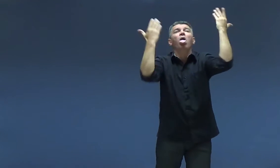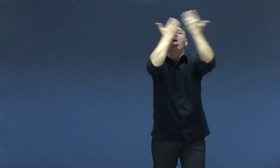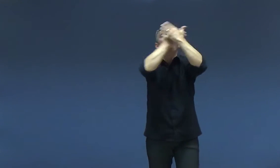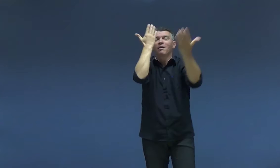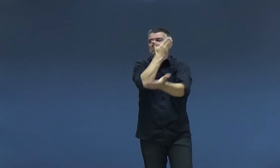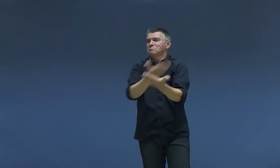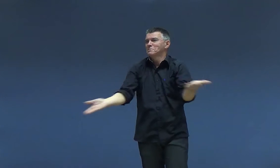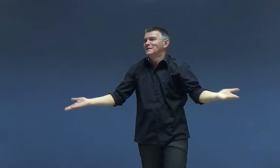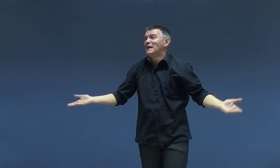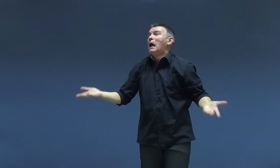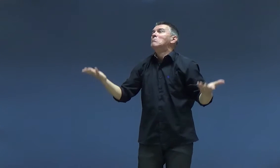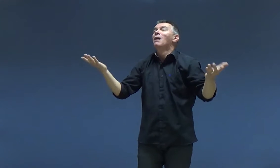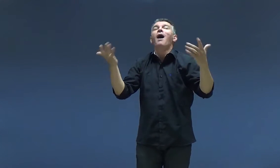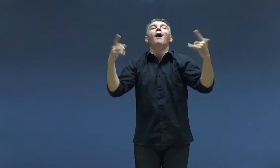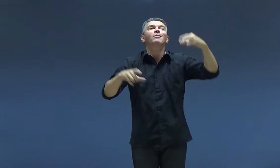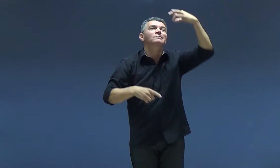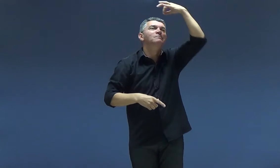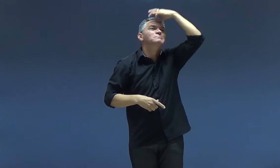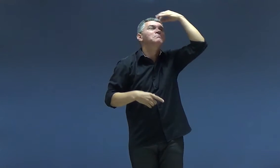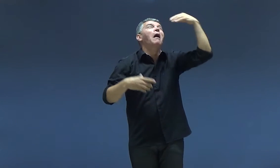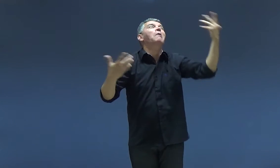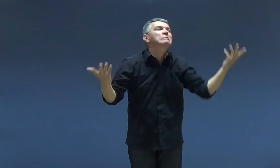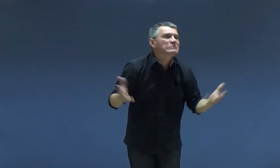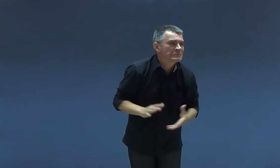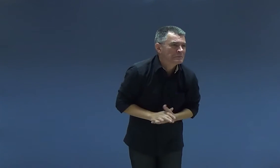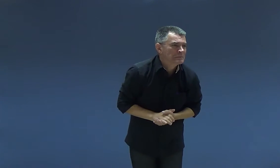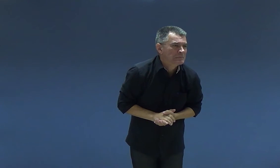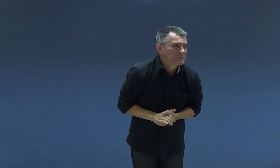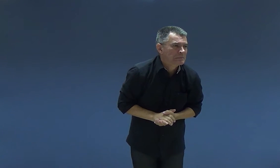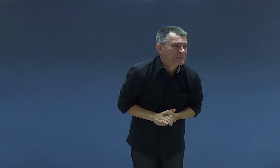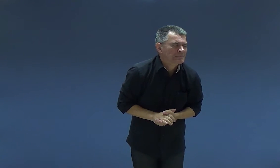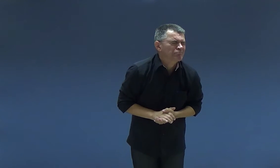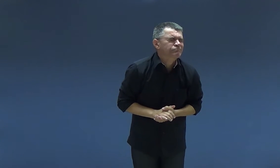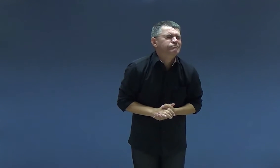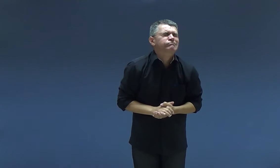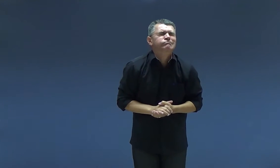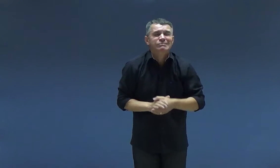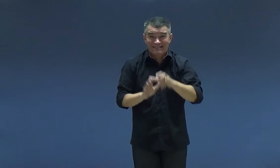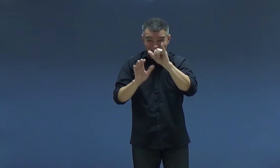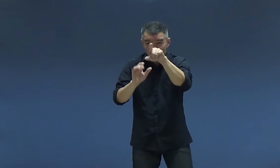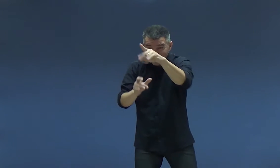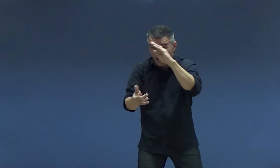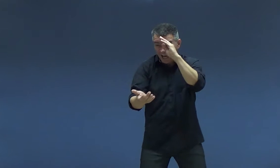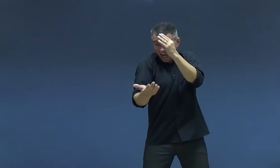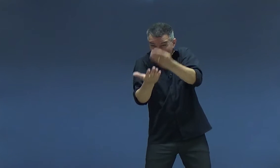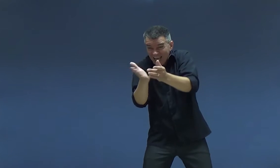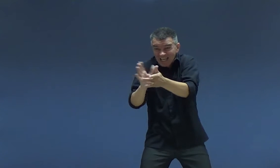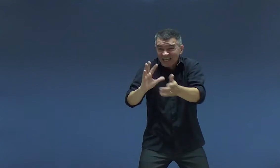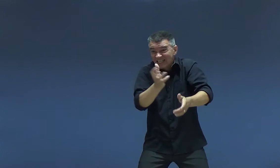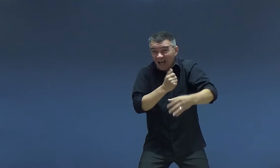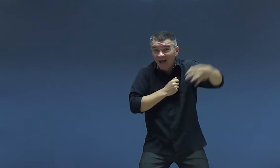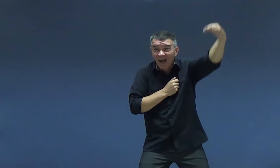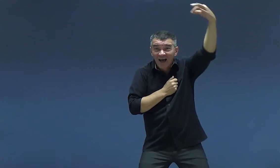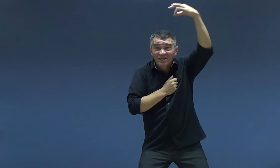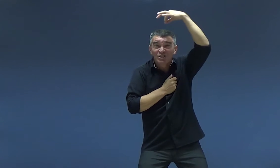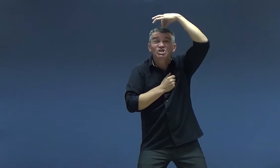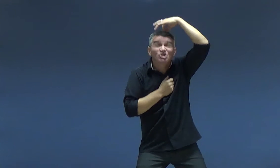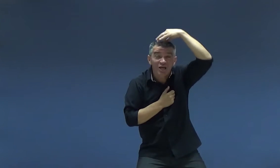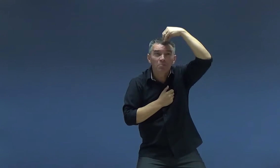caindo, as pessoas não estão vendo, vão se perdendo, né? E o Espírito de Deus não difícil. Então, se você crê em